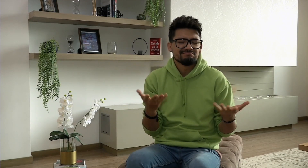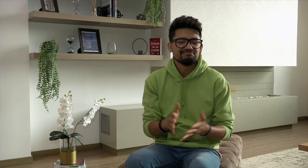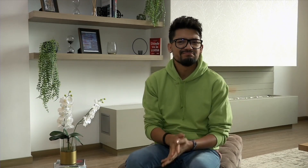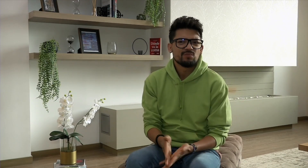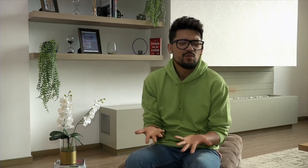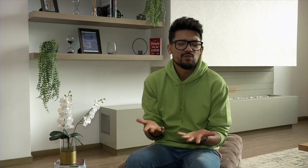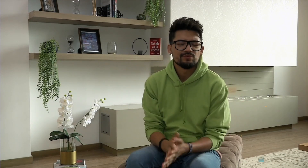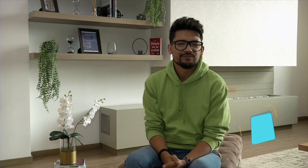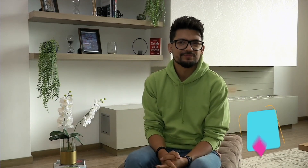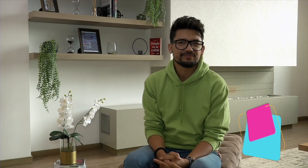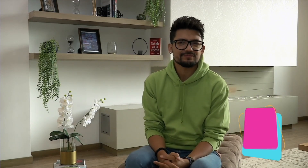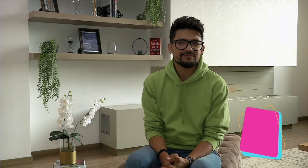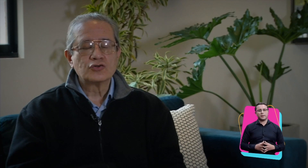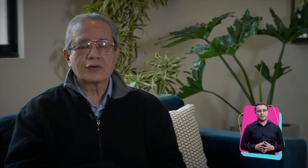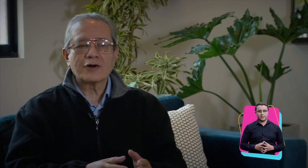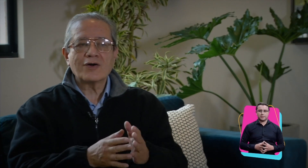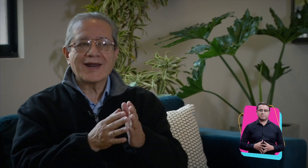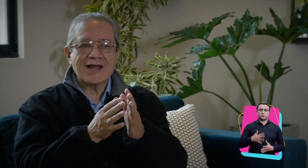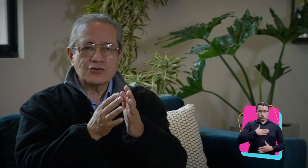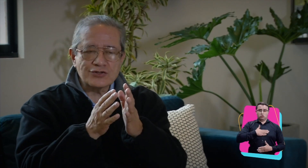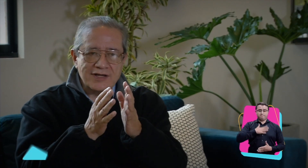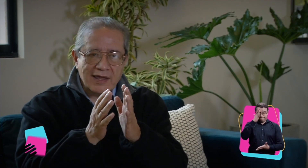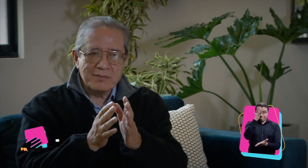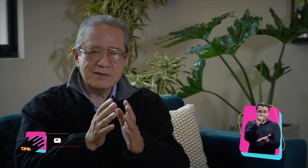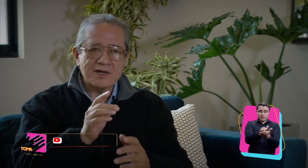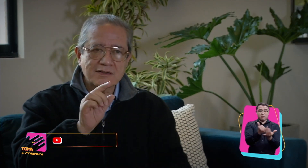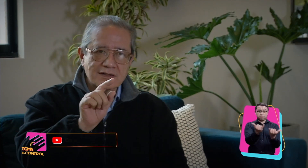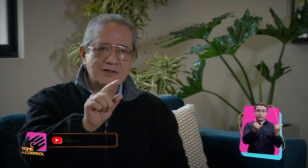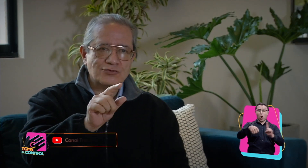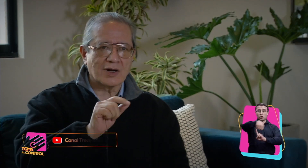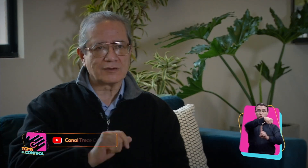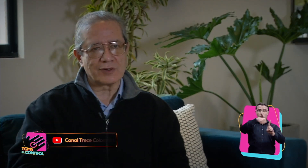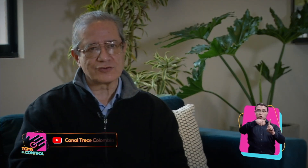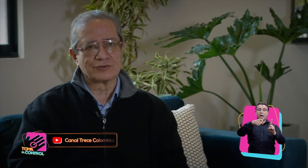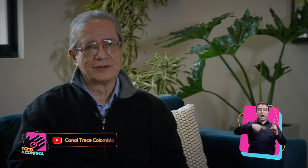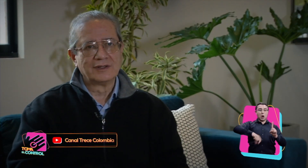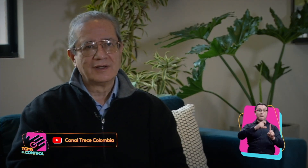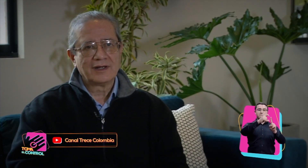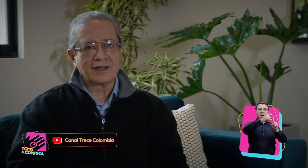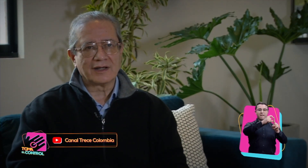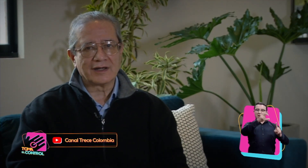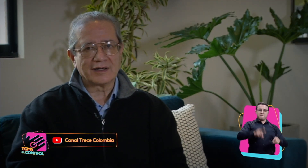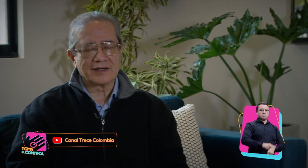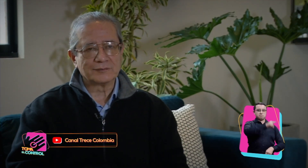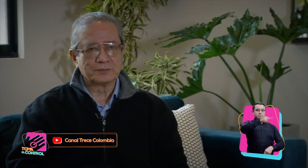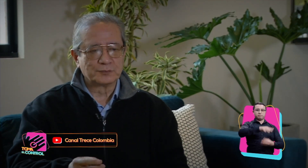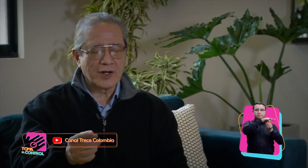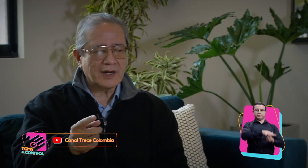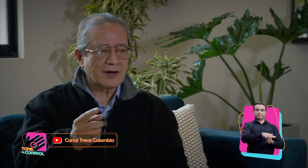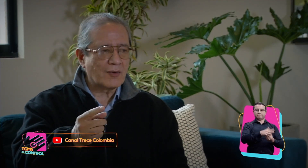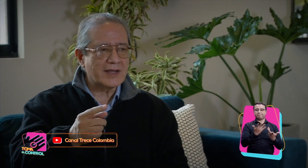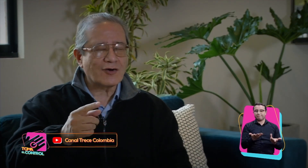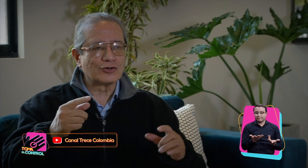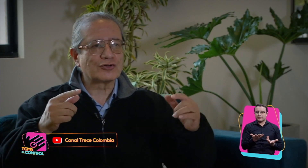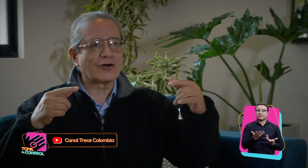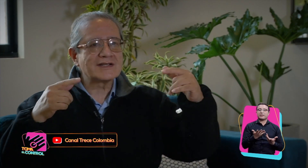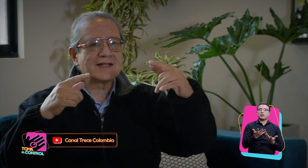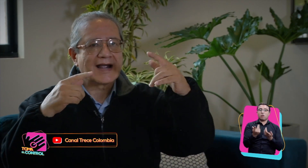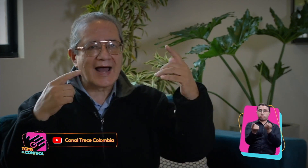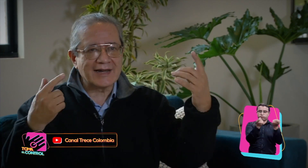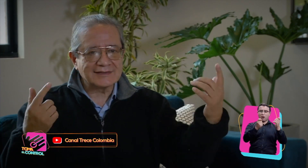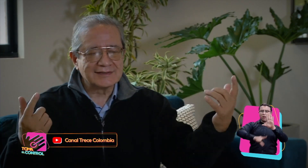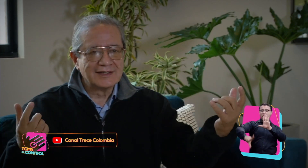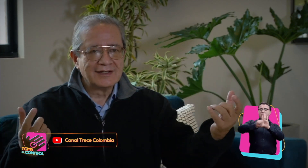tema? Yo creo que la sociedad misma está censurando eso. Puede que no haya